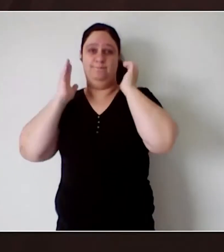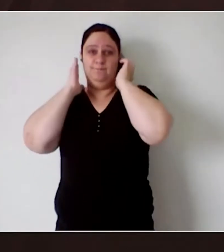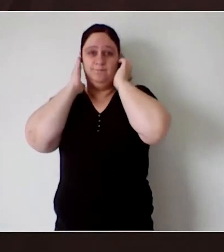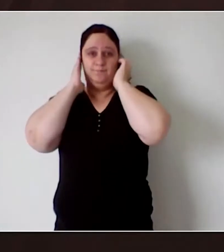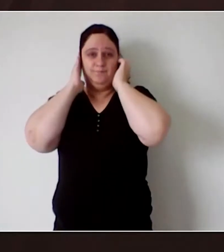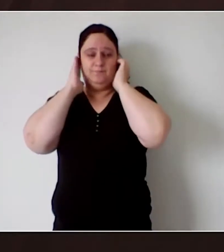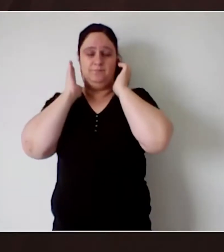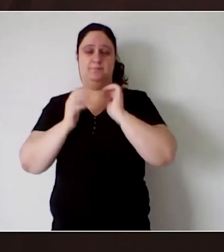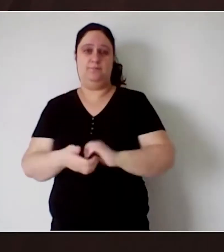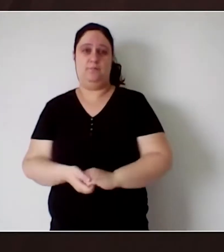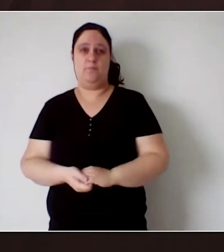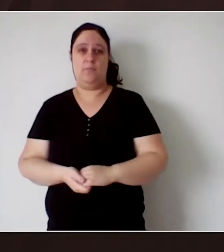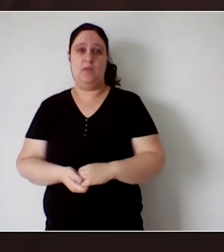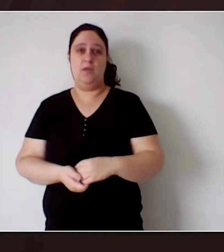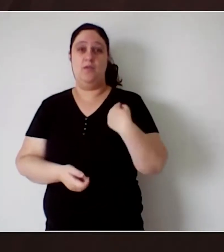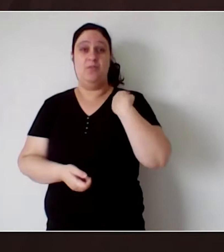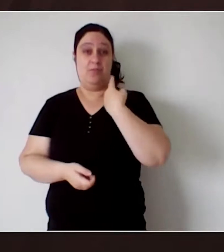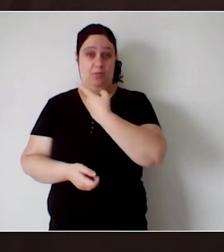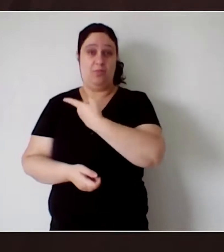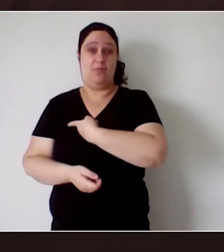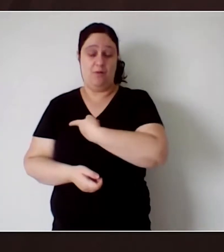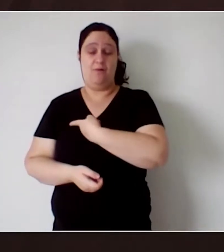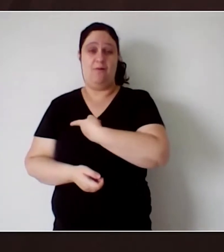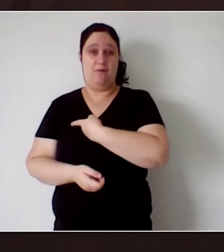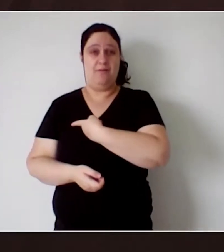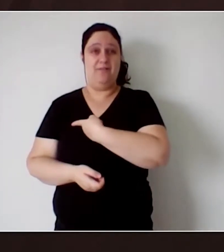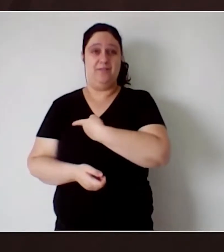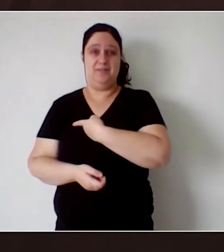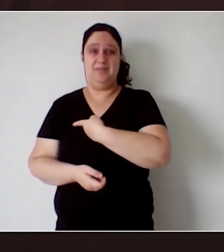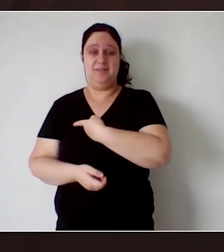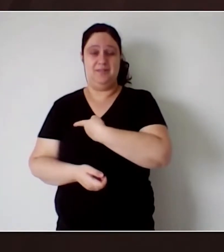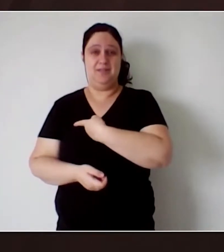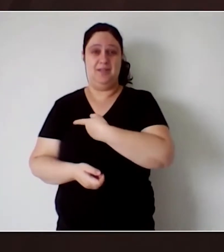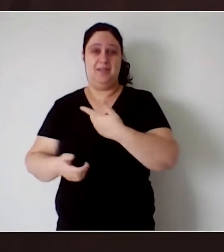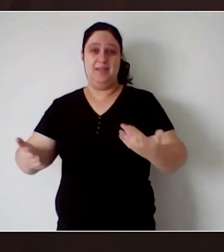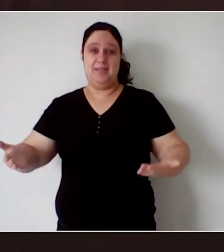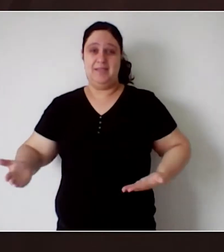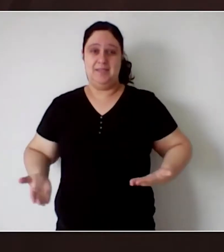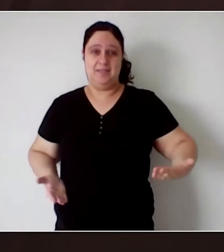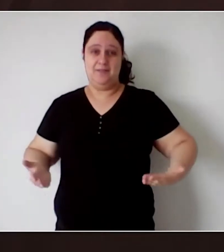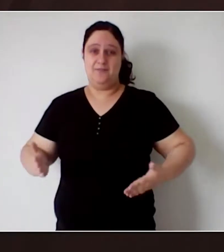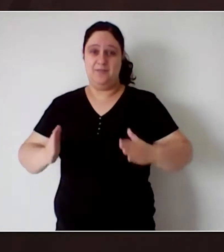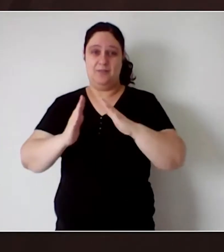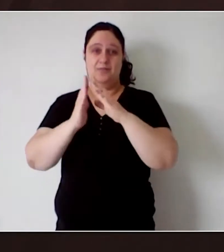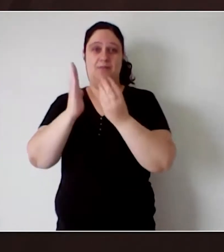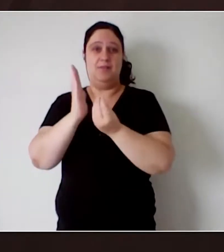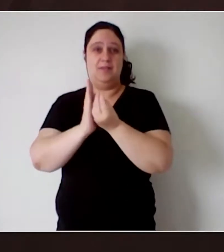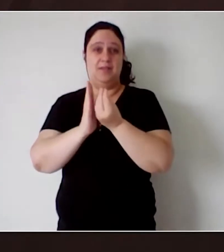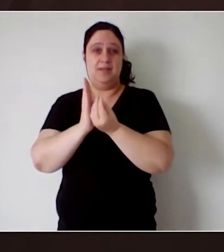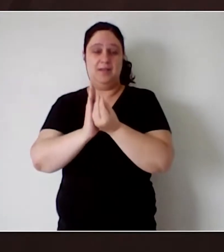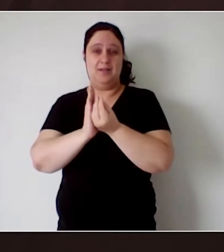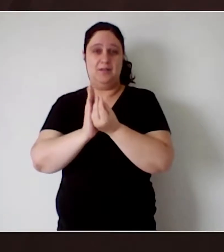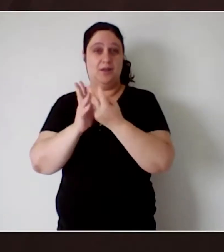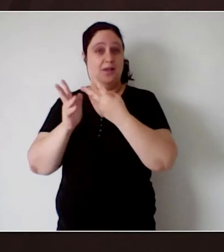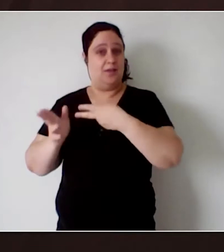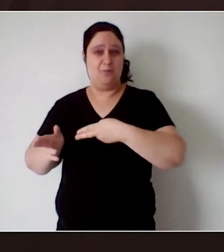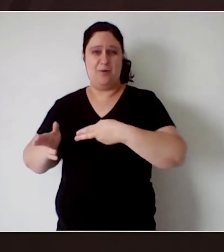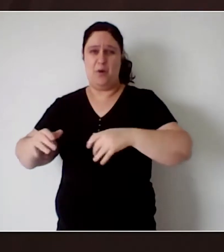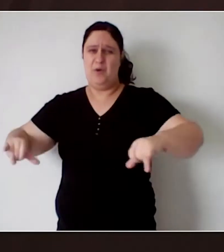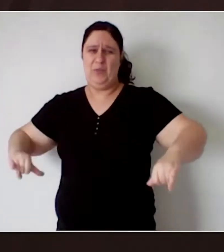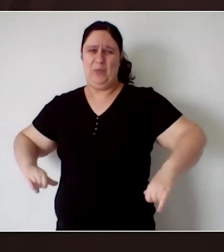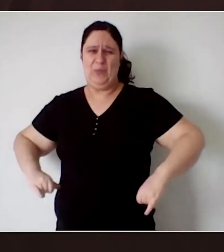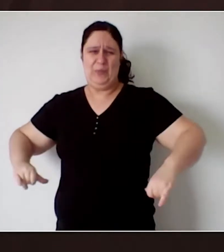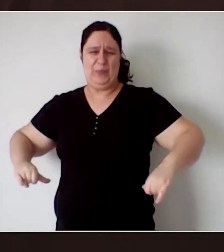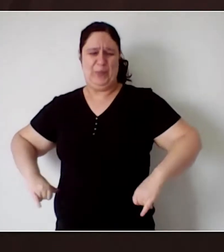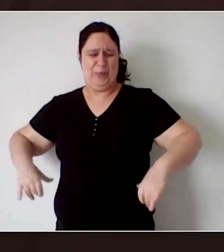Nosso destino hoje aqui na terra, irmãos, servindo ao Senhor, servindo a igreja, é de sofrimento, é de